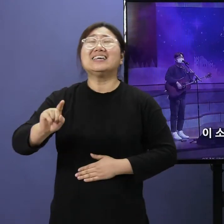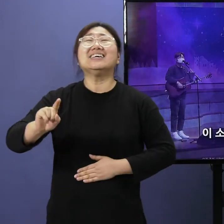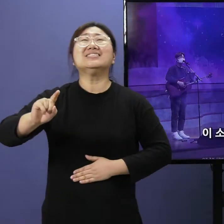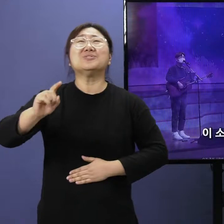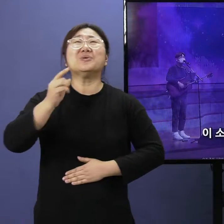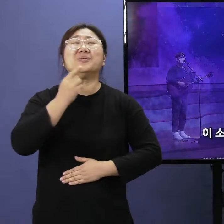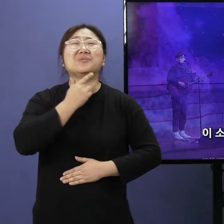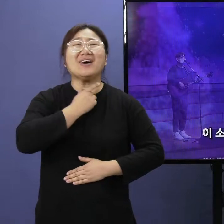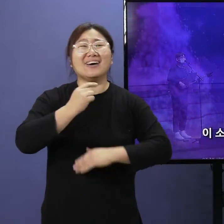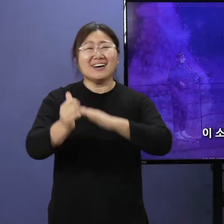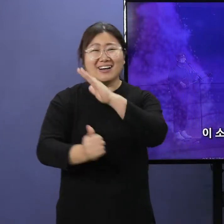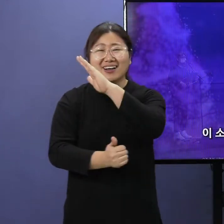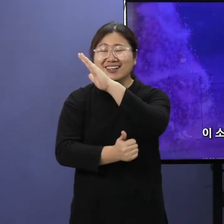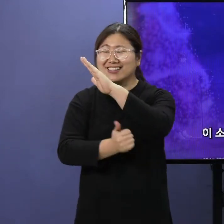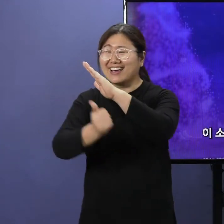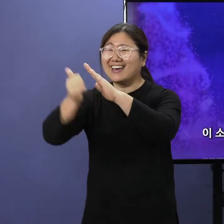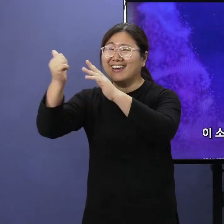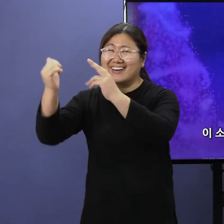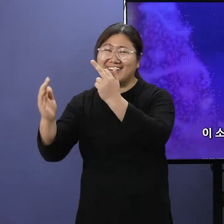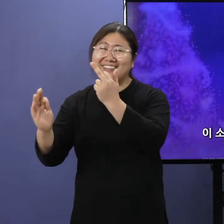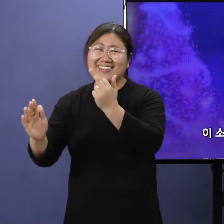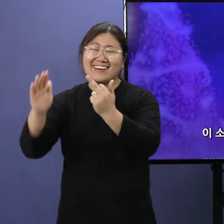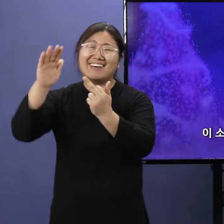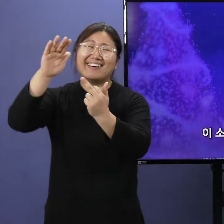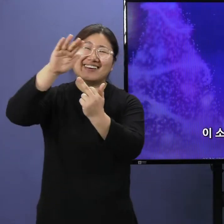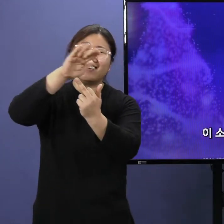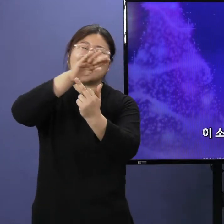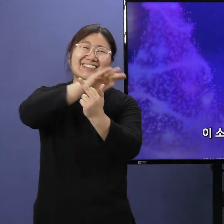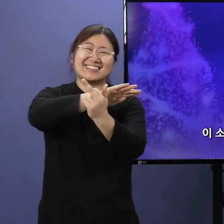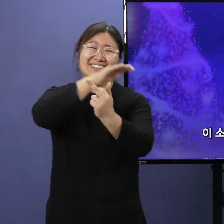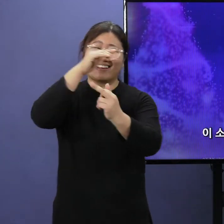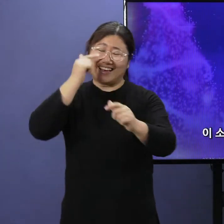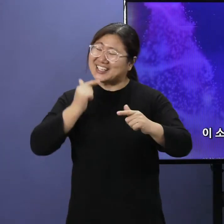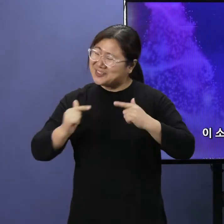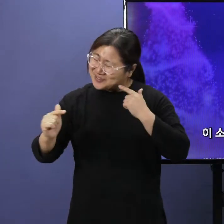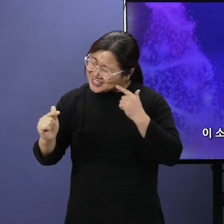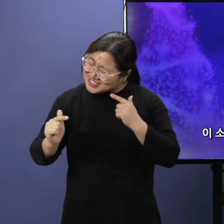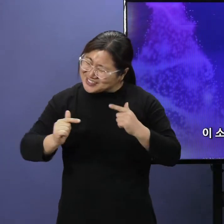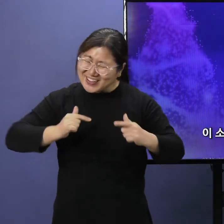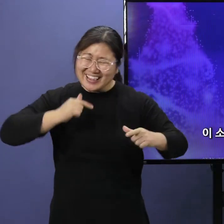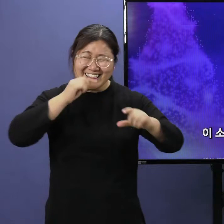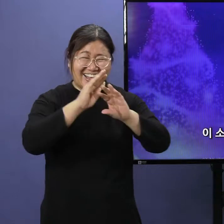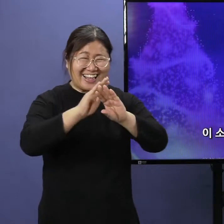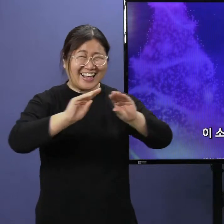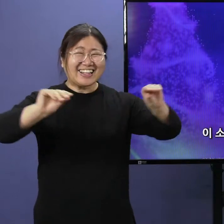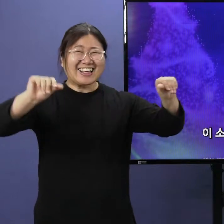이 소망의 언덕 기쁨의